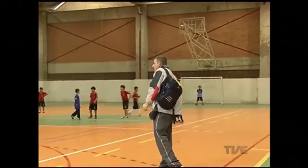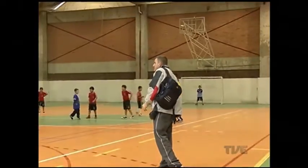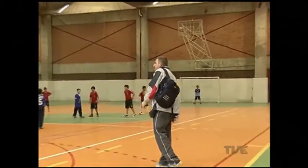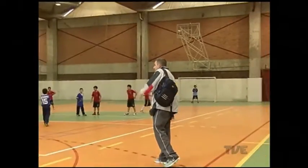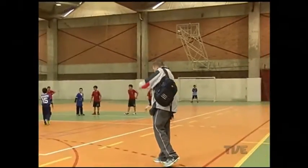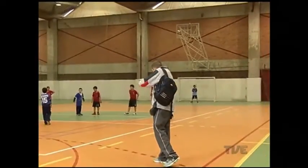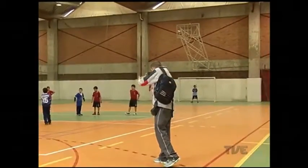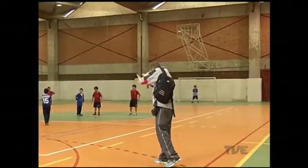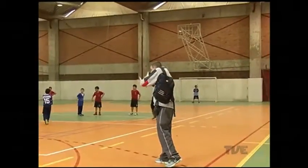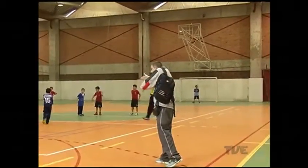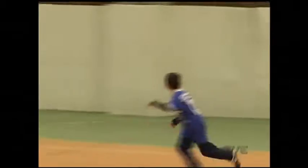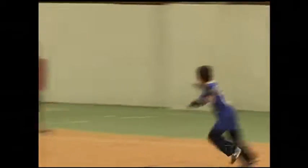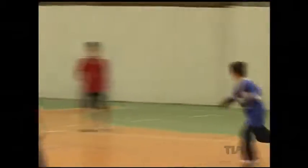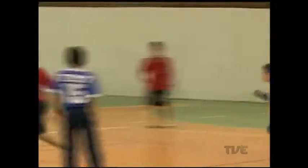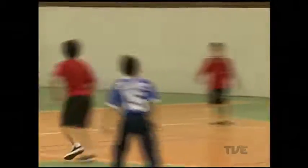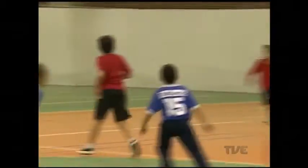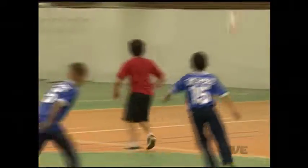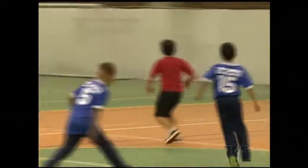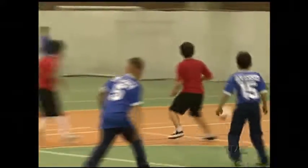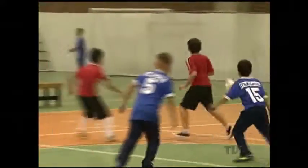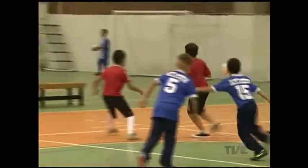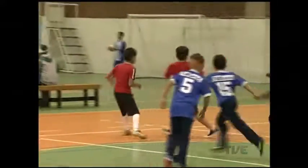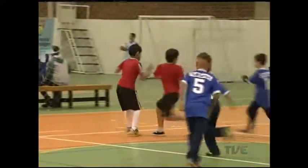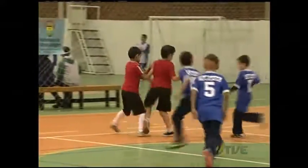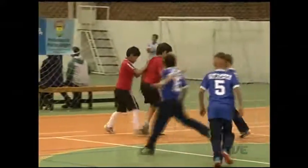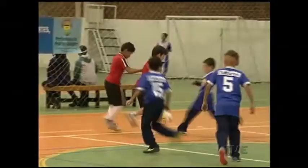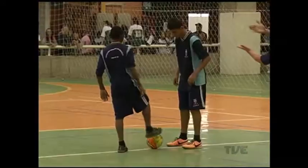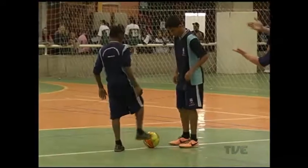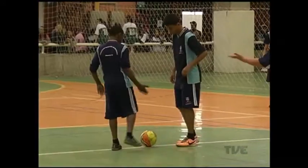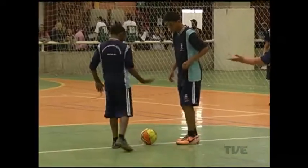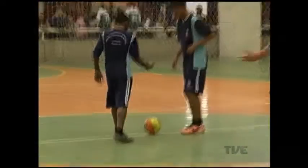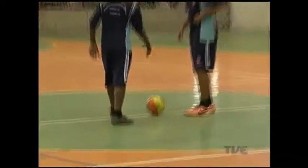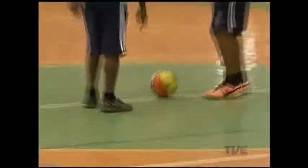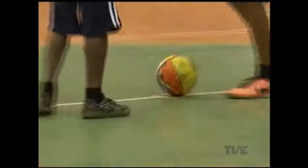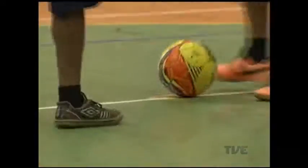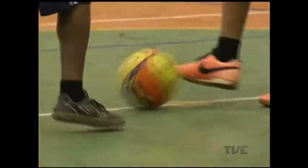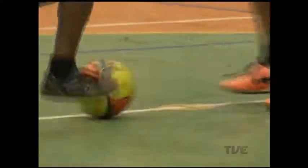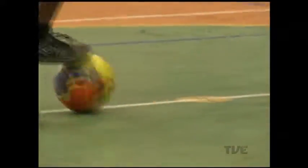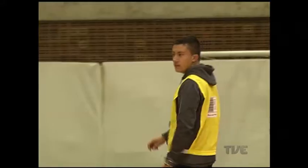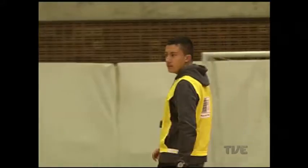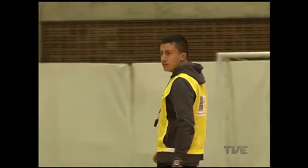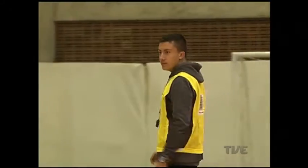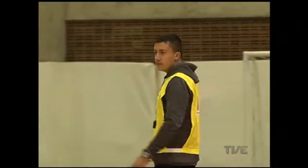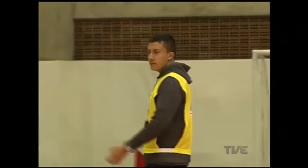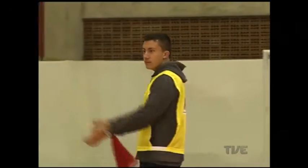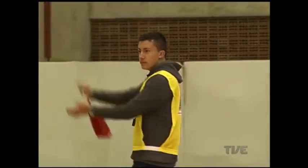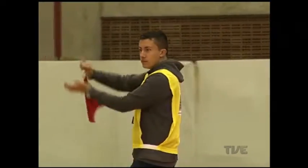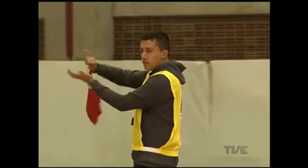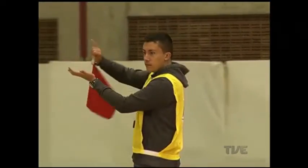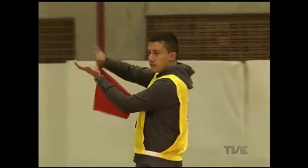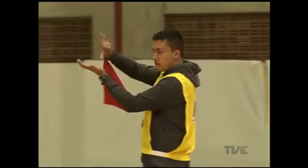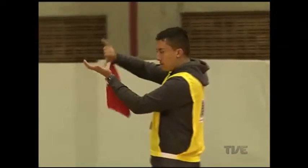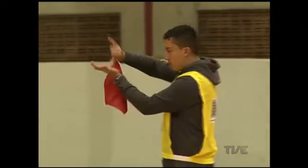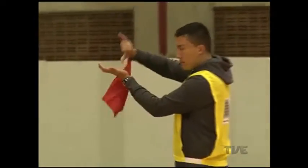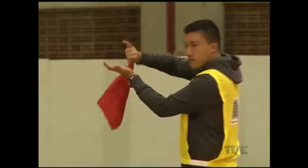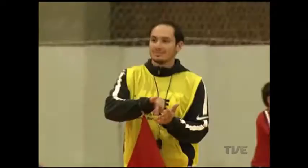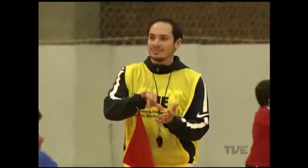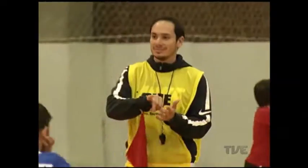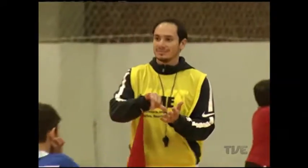no grito, porque todos os jogadores são surdos. Quando o jogo começa, é a linguagem do corpo que vale. Em